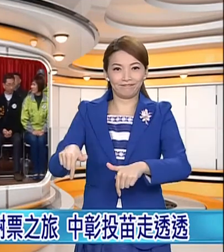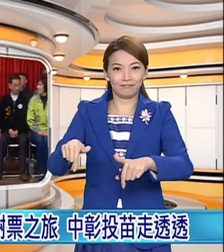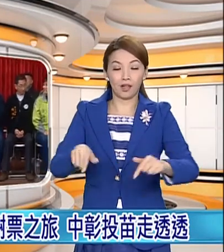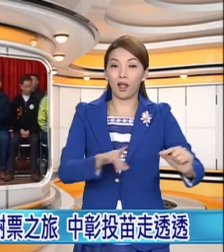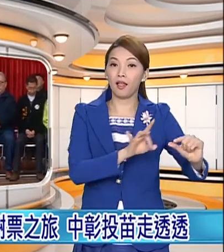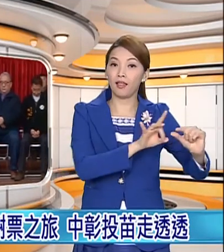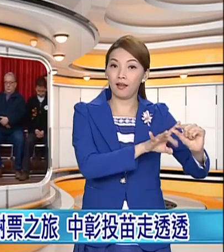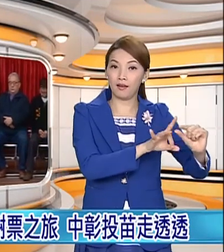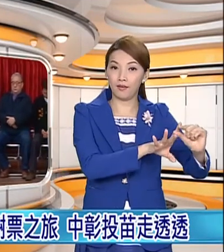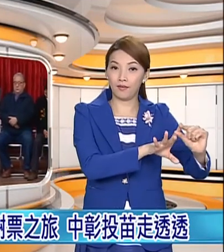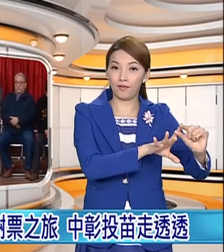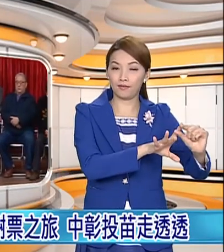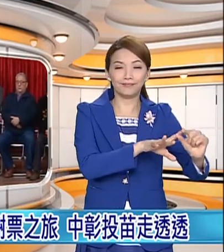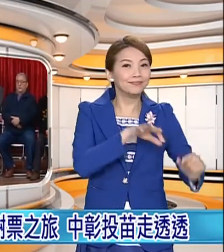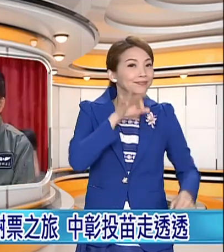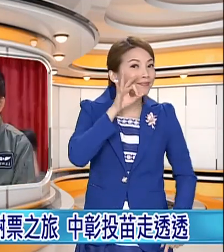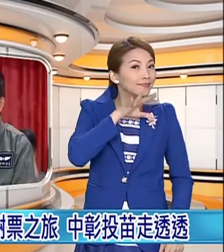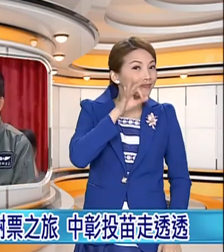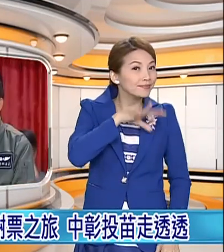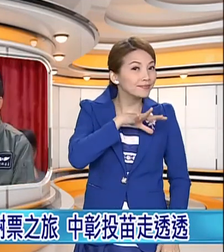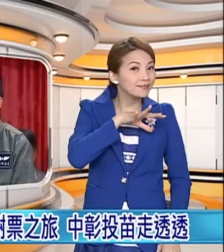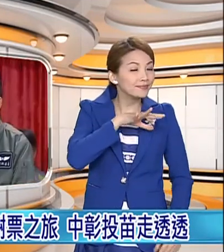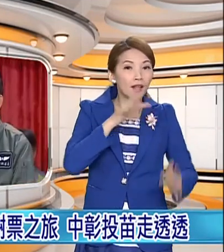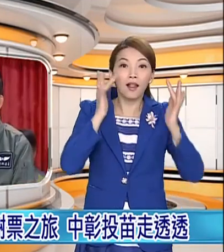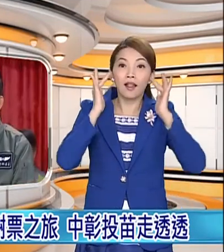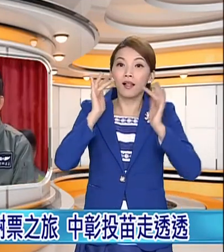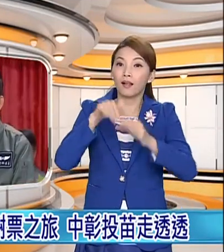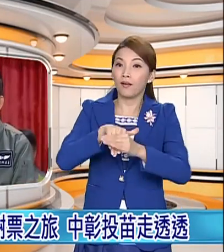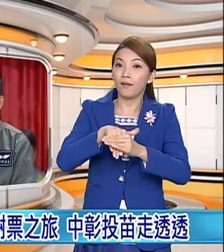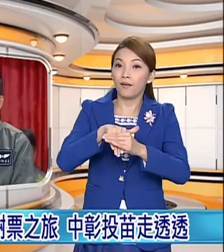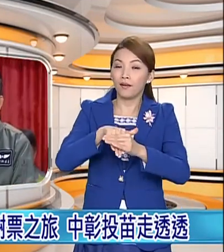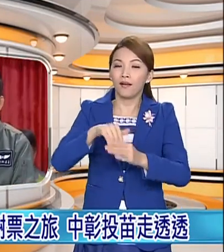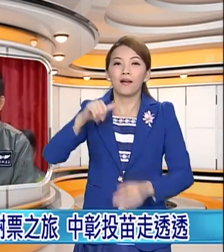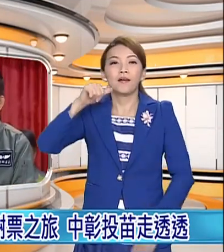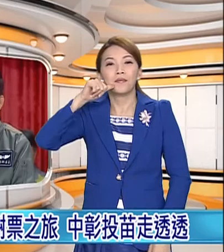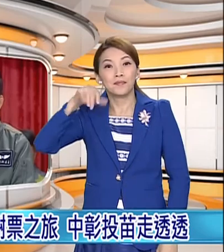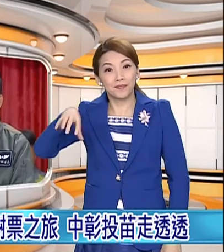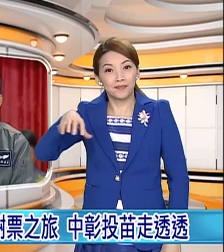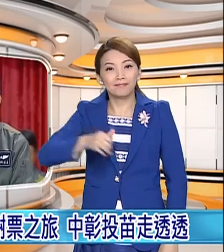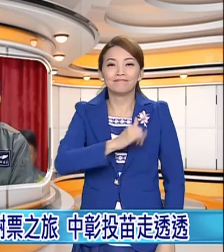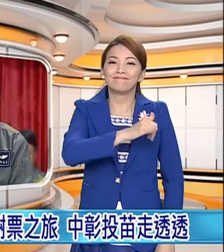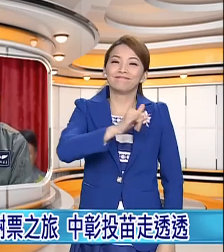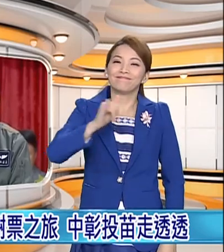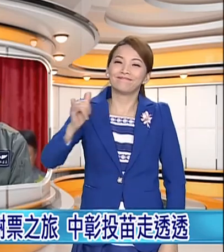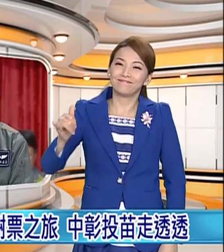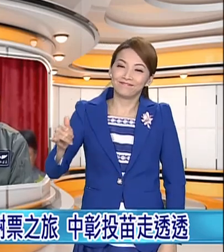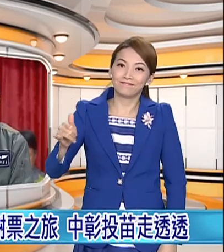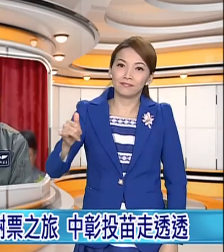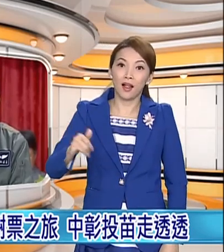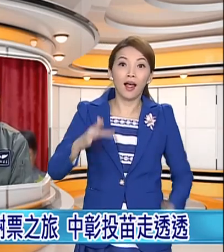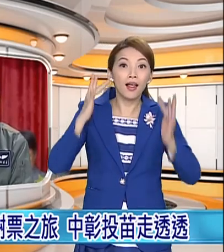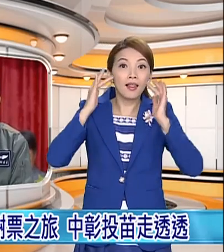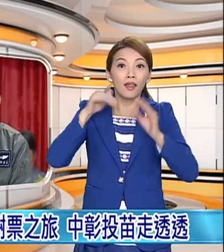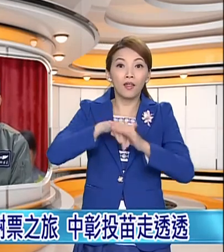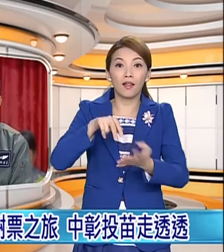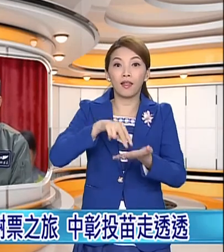之内走遍了台中、彰化、南投以及苗栗等四个县市。在南